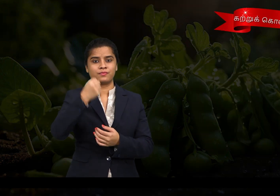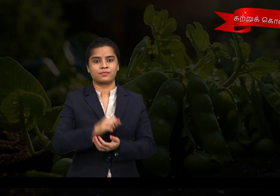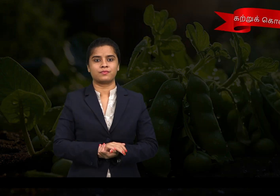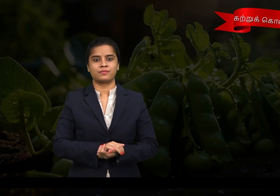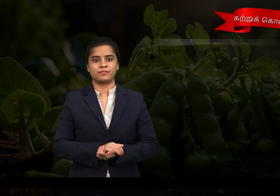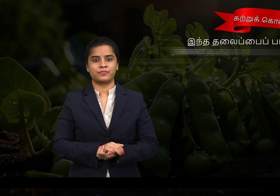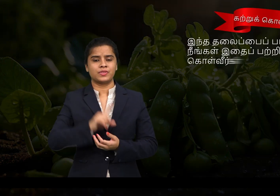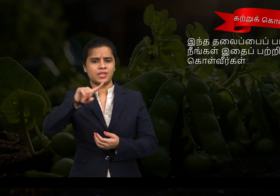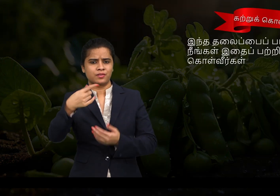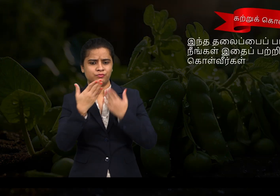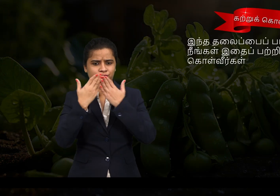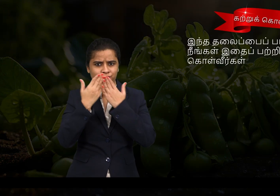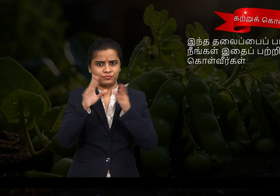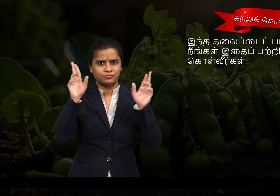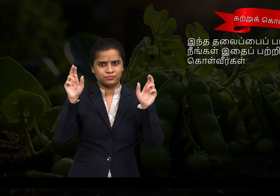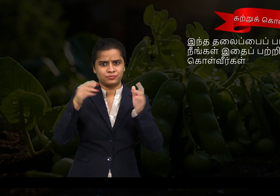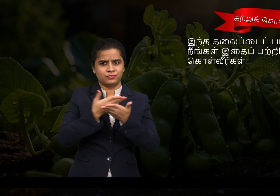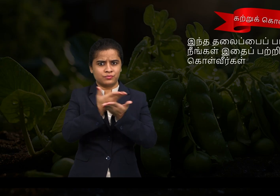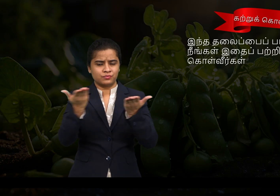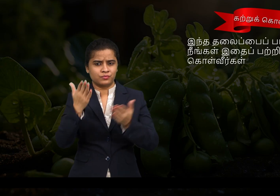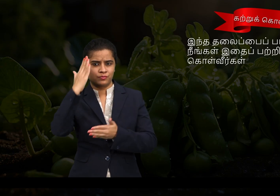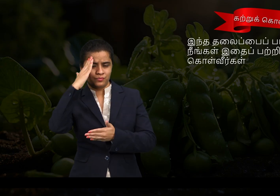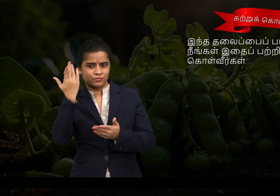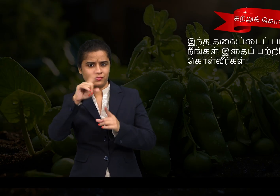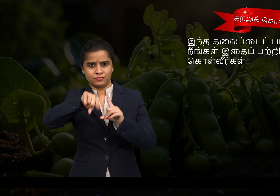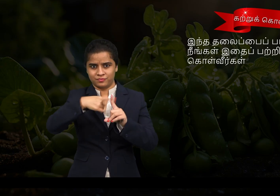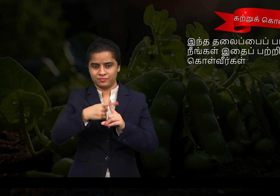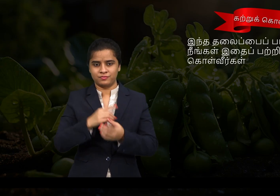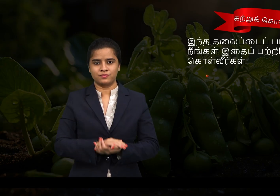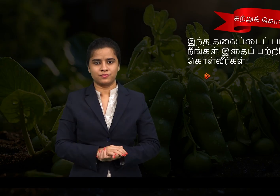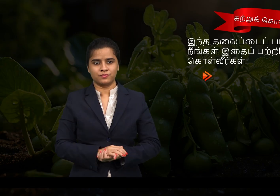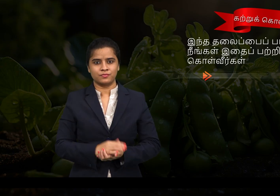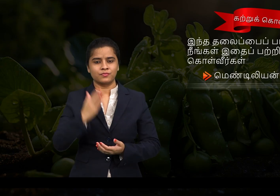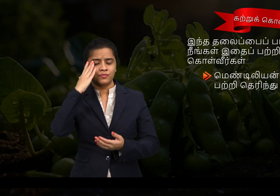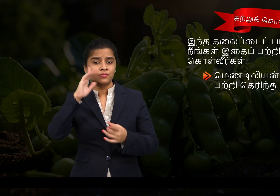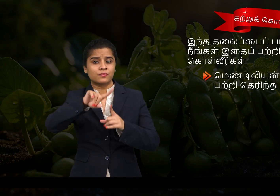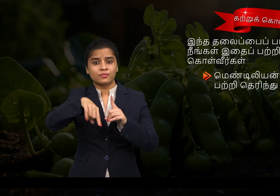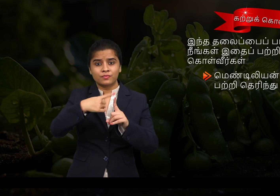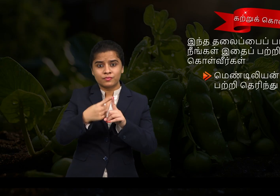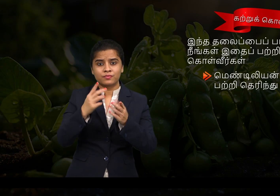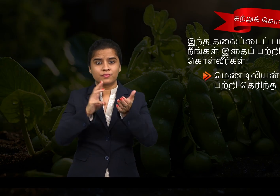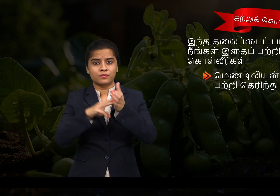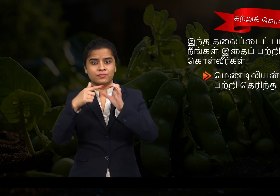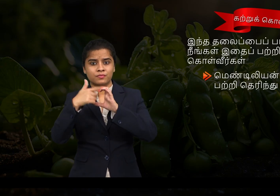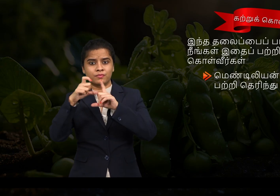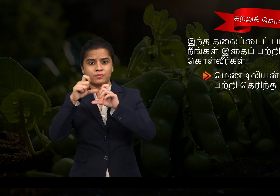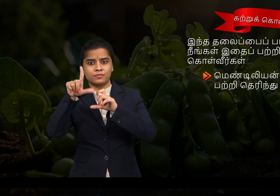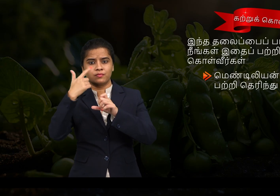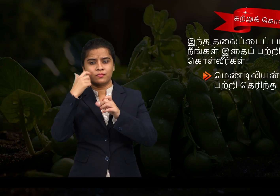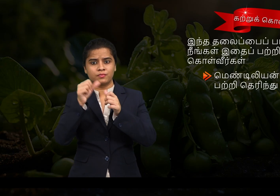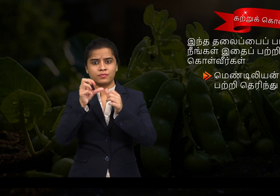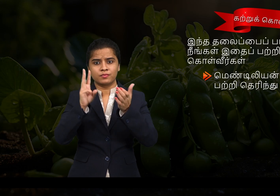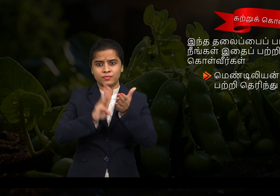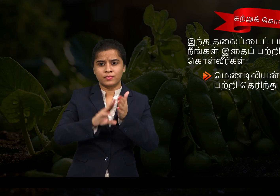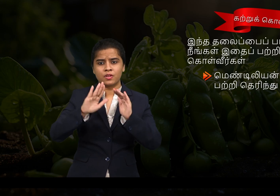கற்றுக்கொள்வீர்கள். இந்த தலைப்பை படித்த பிறகு நீங்கள் இதை பற்றி அறிந்து கொள்வீர்கள். மெண்டலியனின் விதிகளை பற்றி தெரிந்து